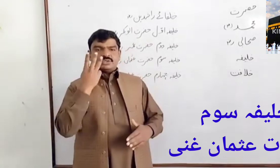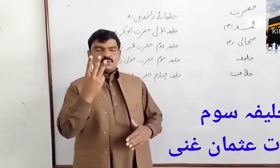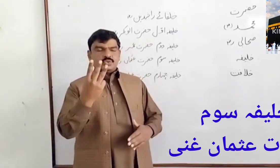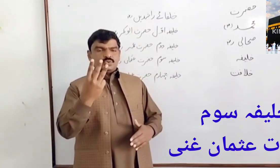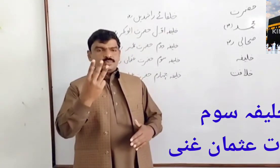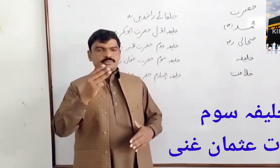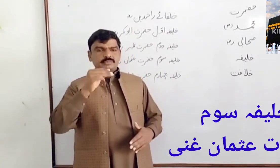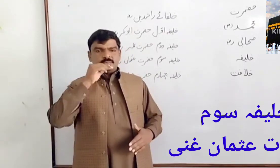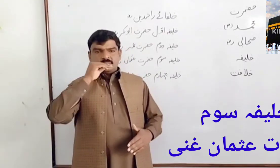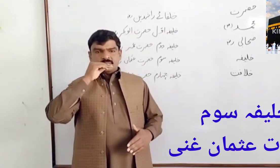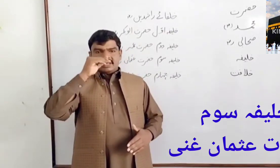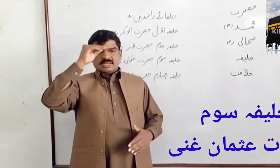सोम